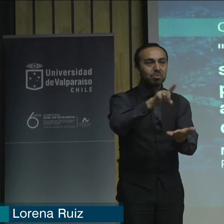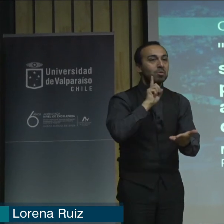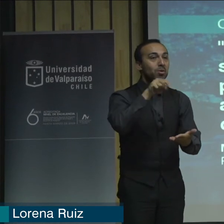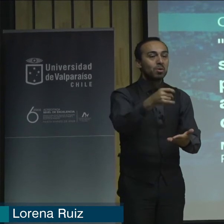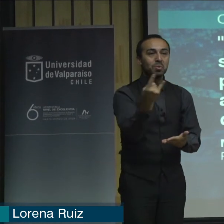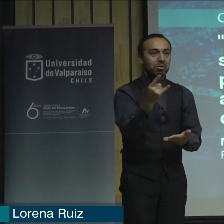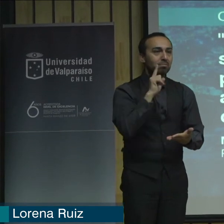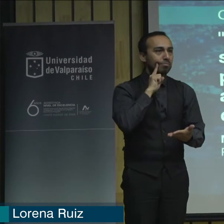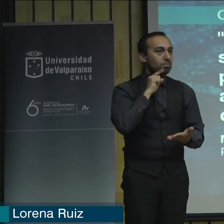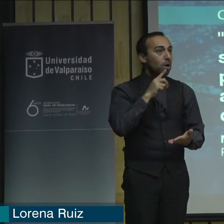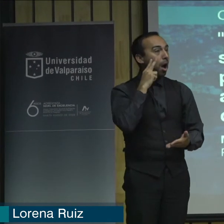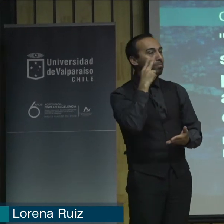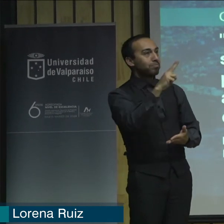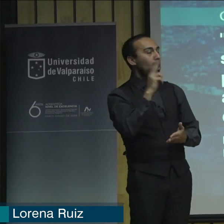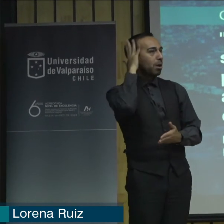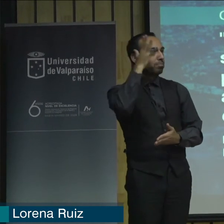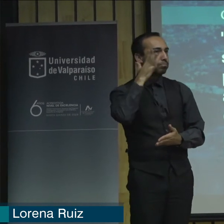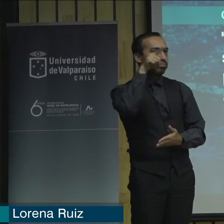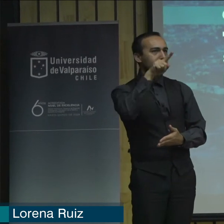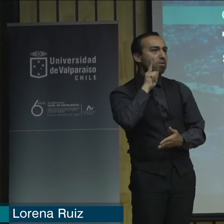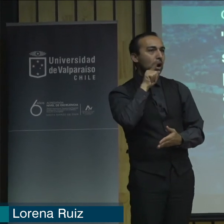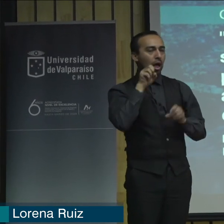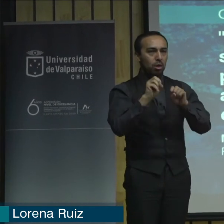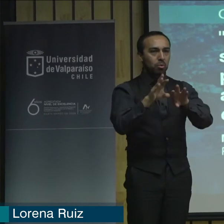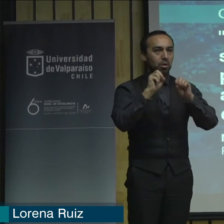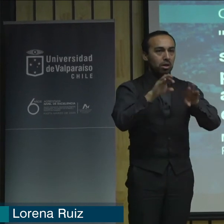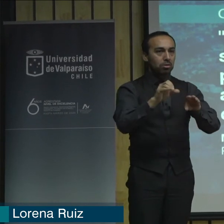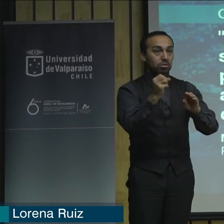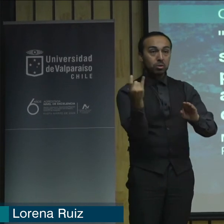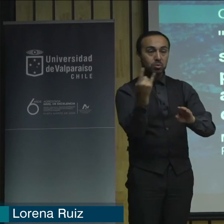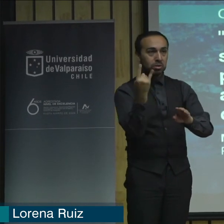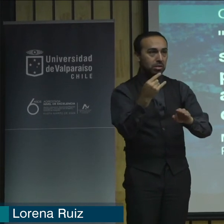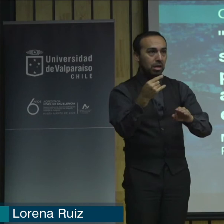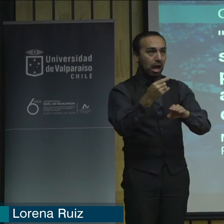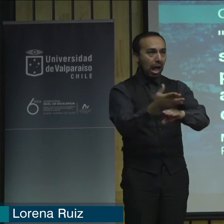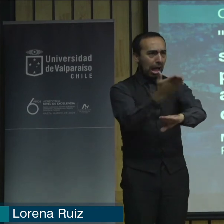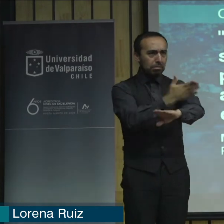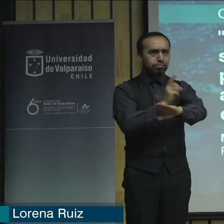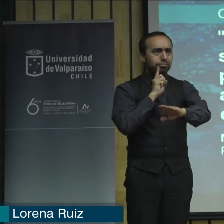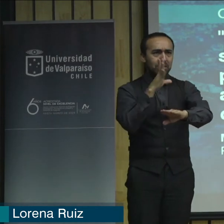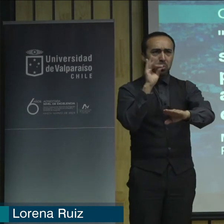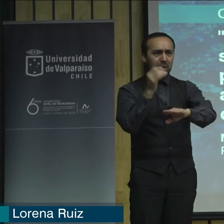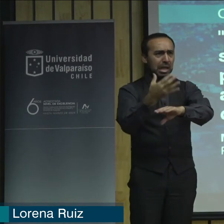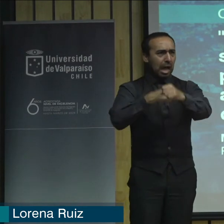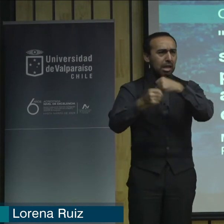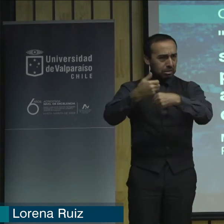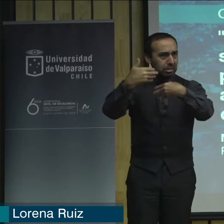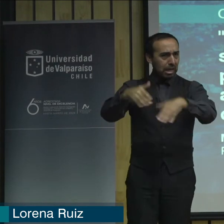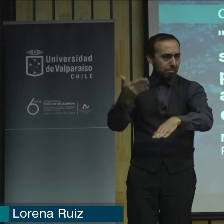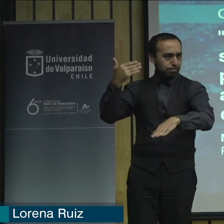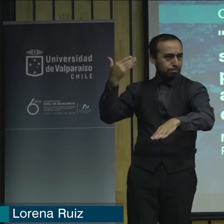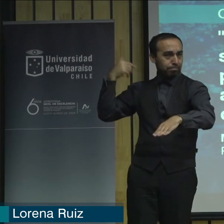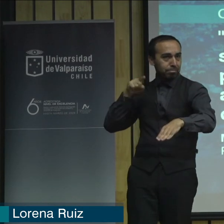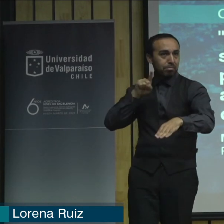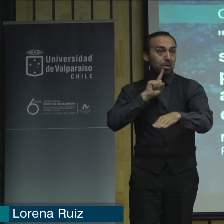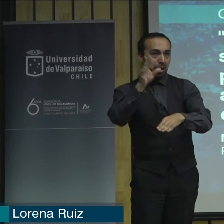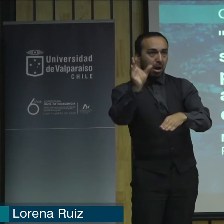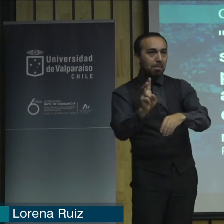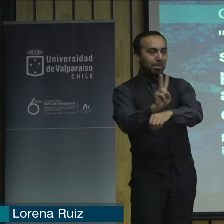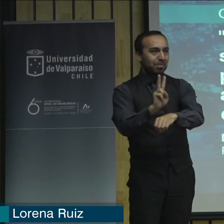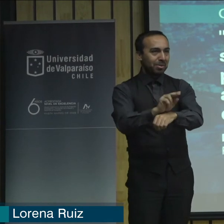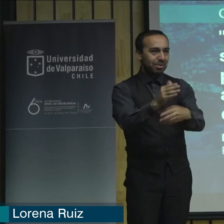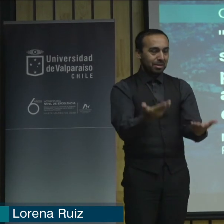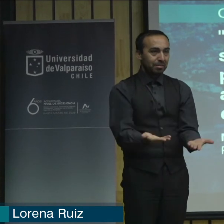conferencia la educación superior pública a cincuenta años del golpe de estado dictada por nuestra invitada especial María Olivia